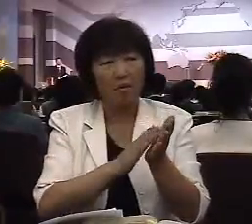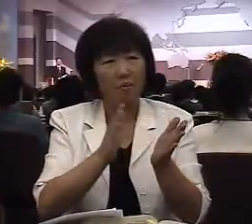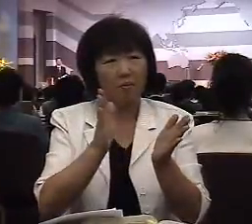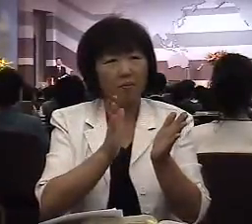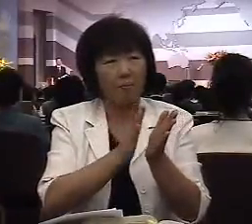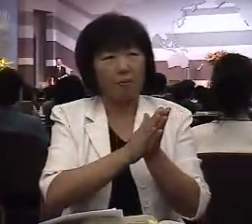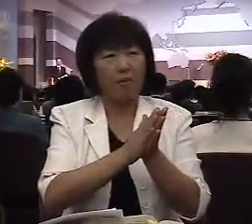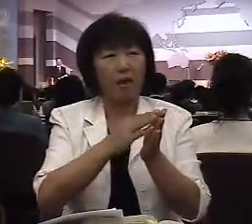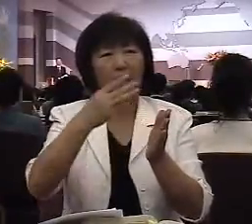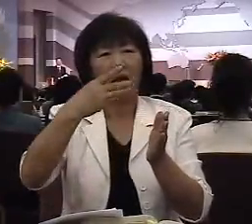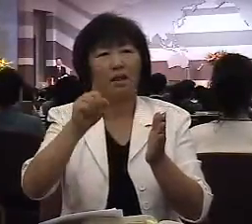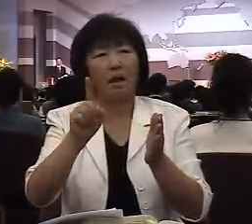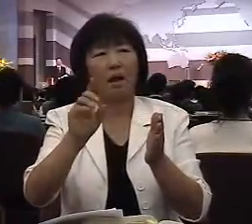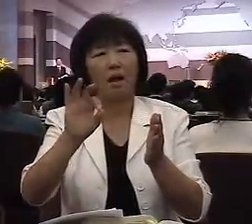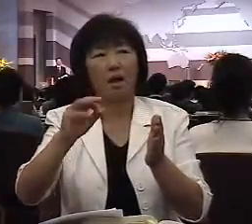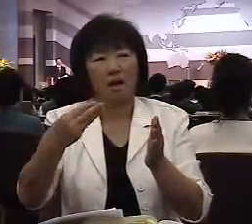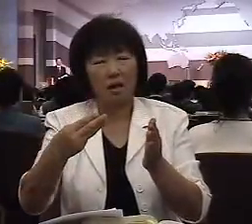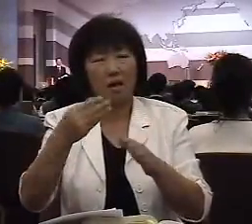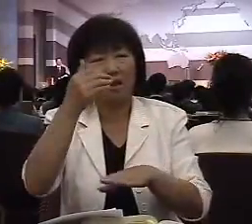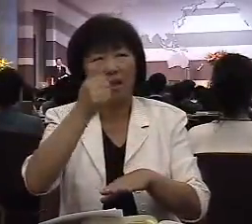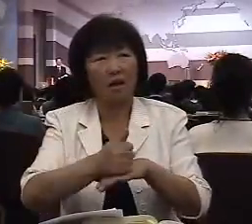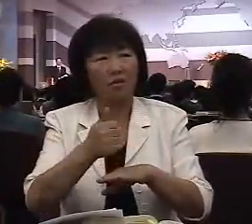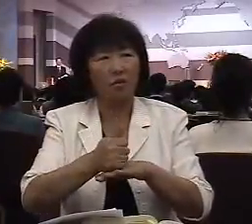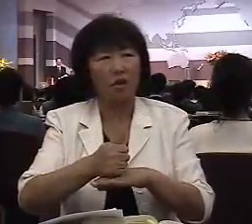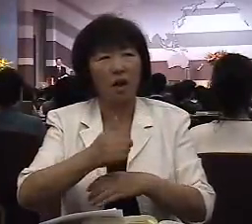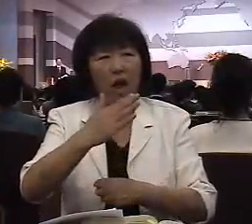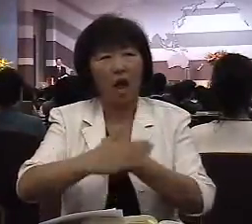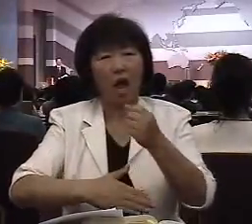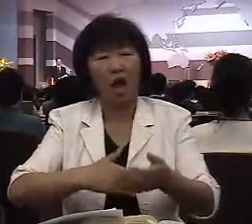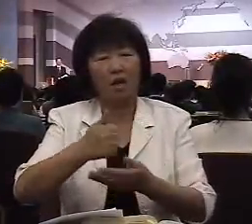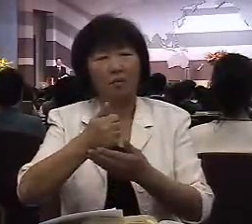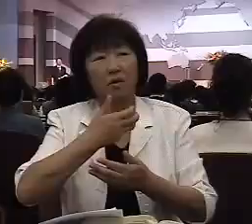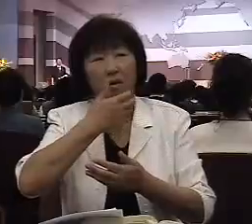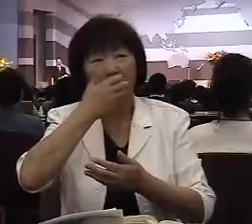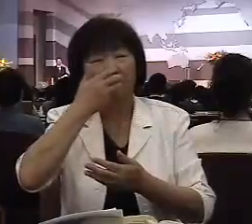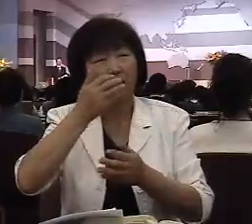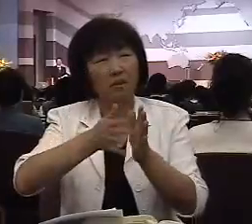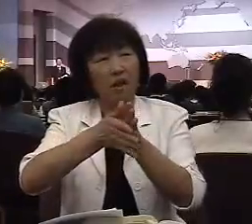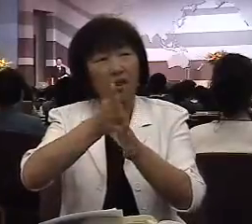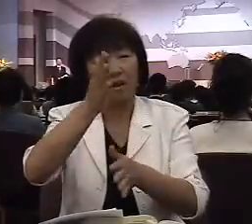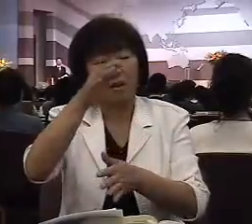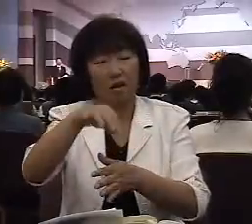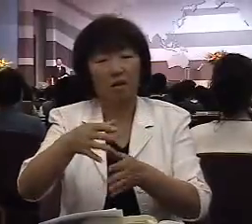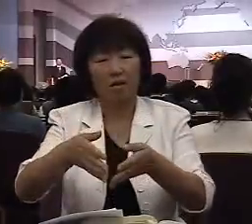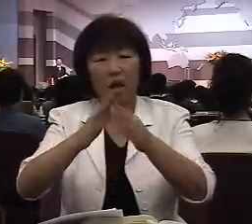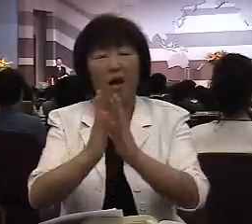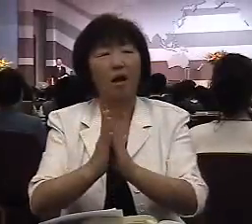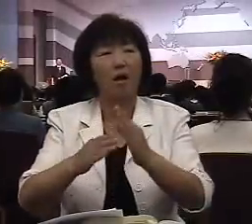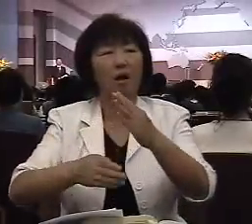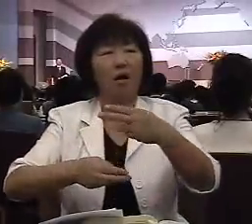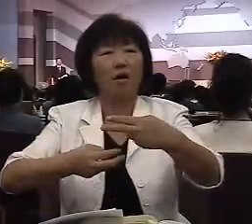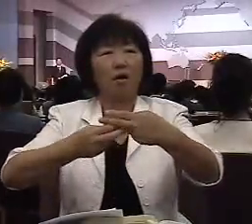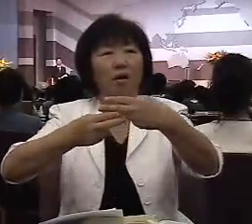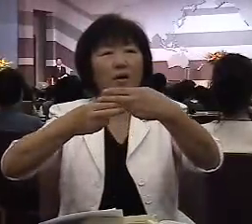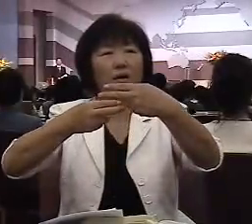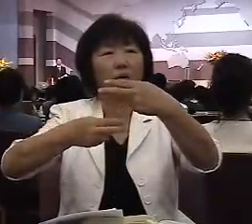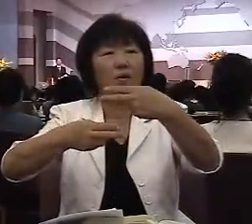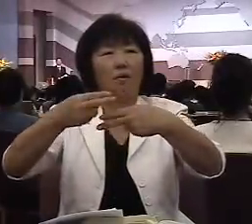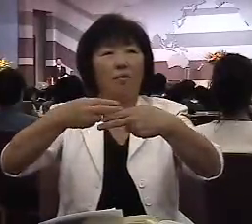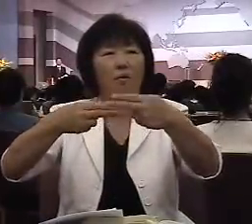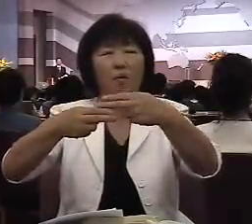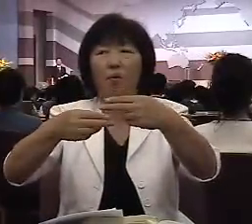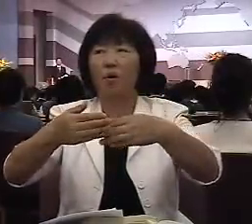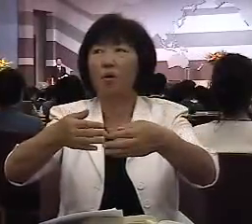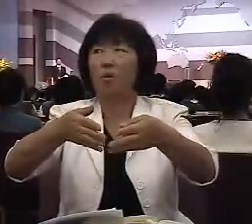그래가지고 이 타일을 나중에 우리 킹덤 드림 센터에 다 세우려고 하고, 그래서 우리 마음이 드려지는 그러한 그 프로젝트가